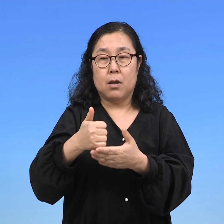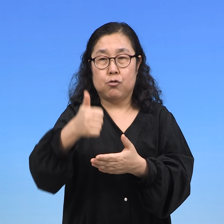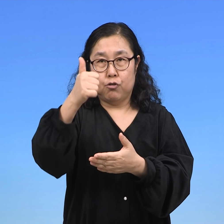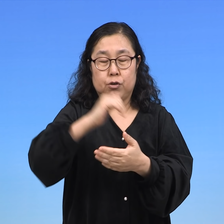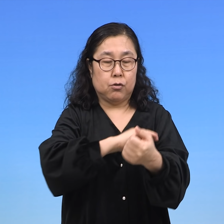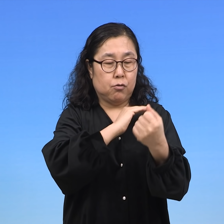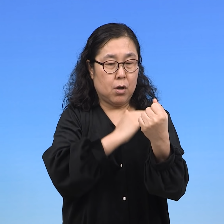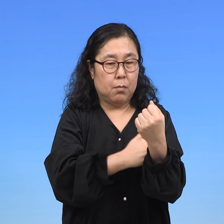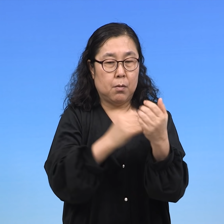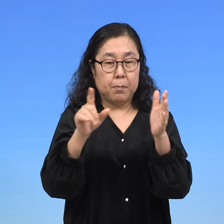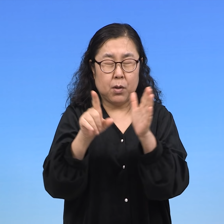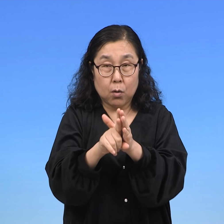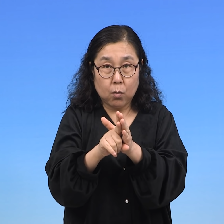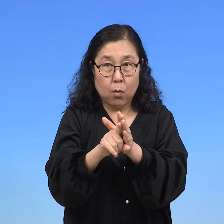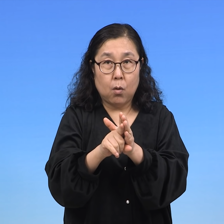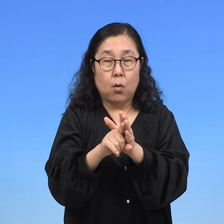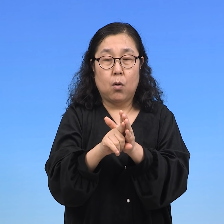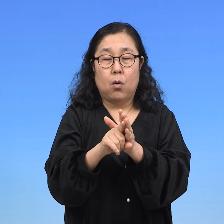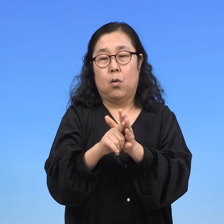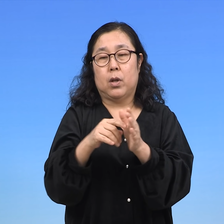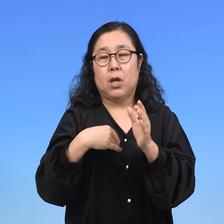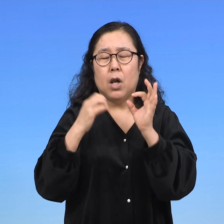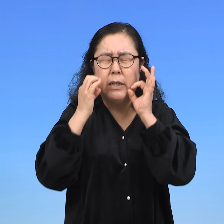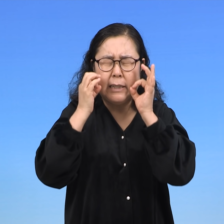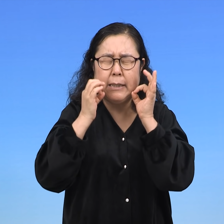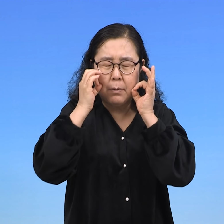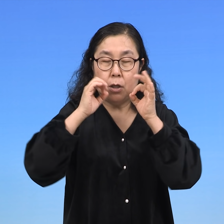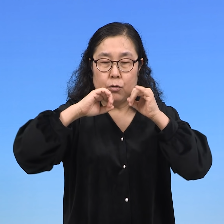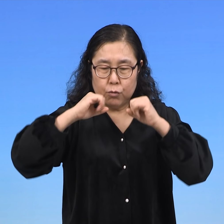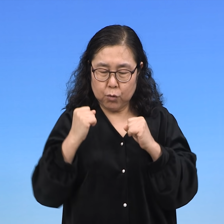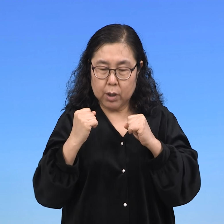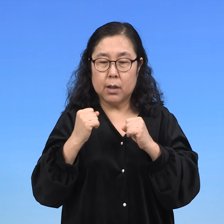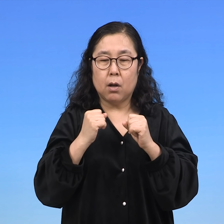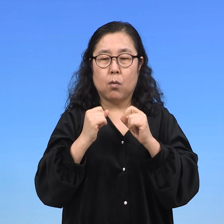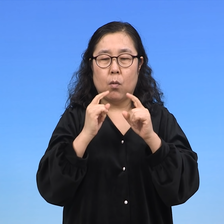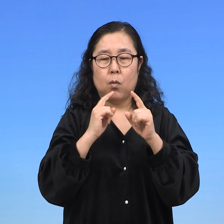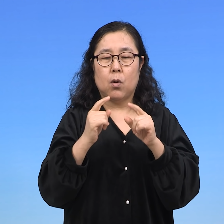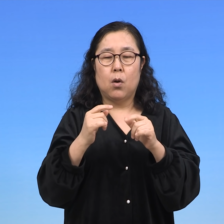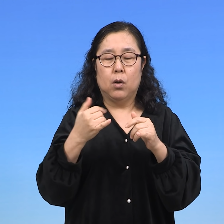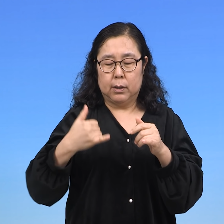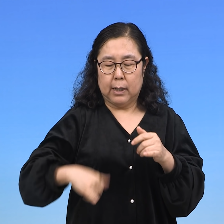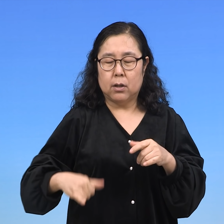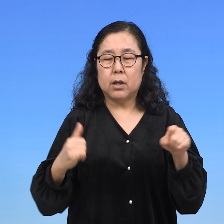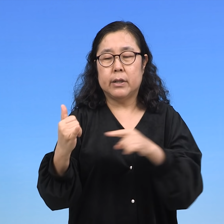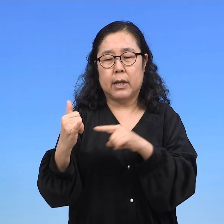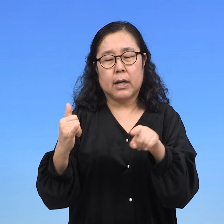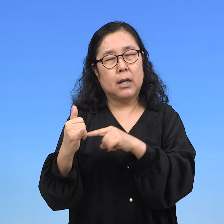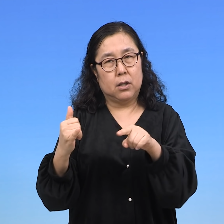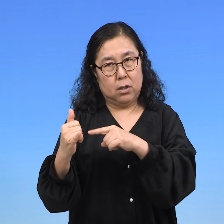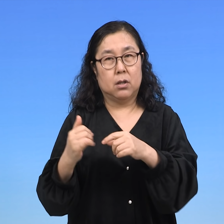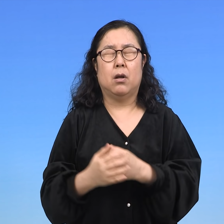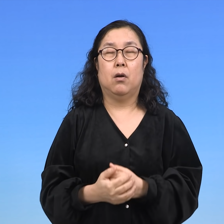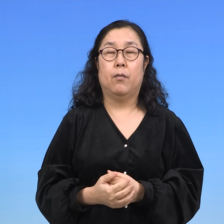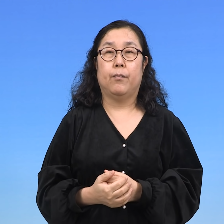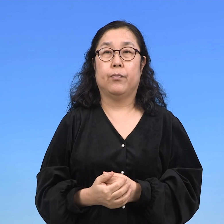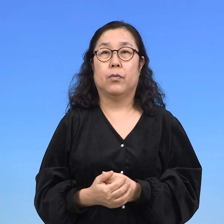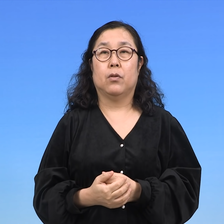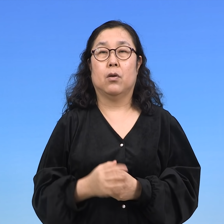믿었고 하나님의 주권을 온 힘을 다해 순종했다. 여러분, 이런 자세가 왜 중요한지